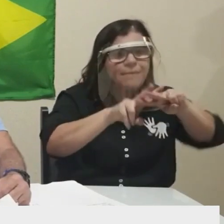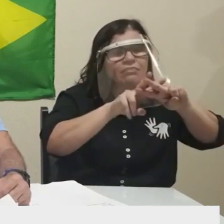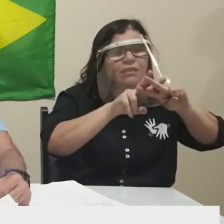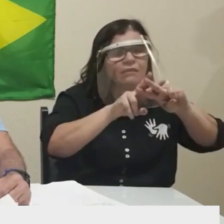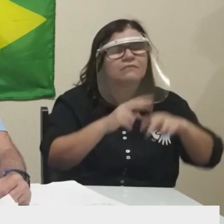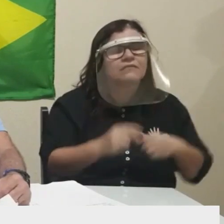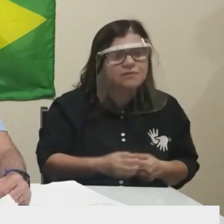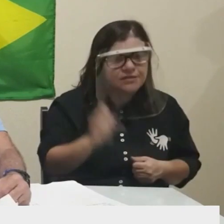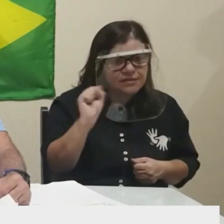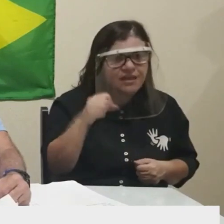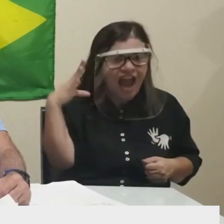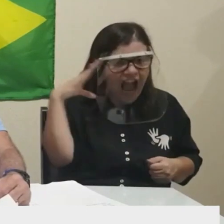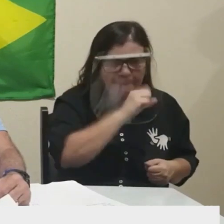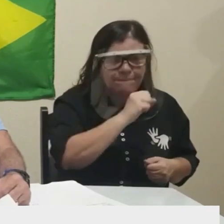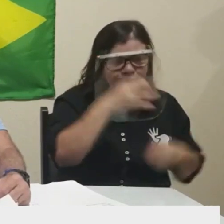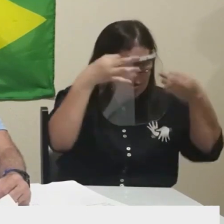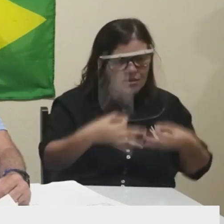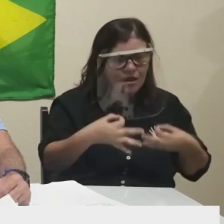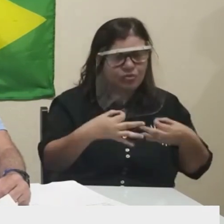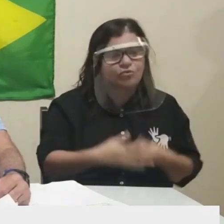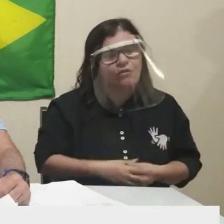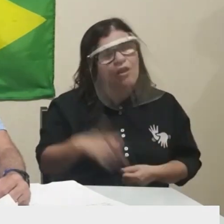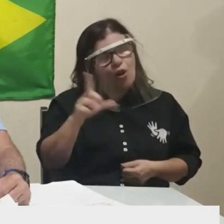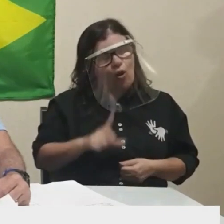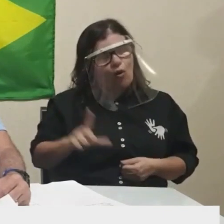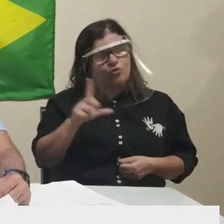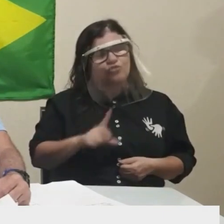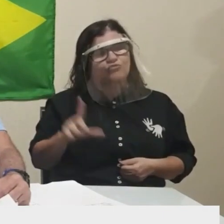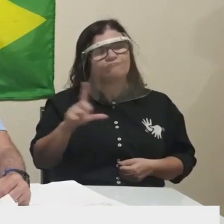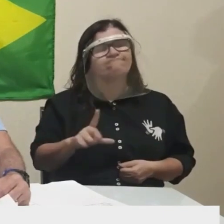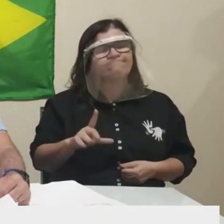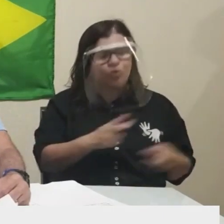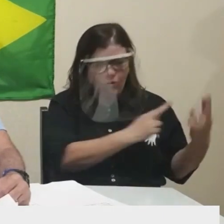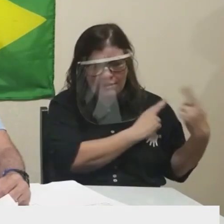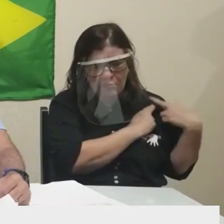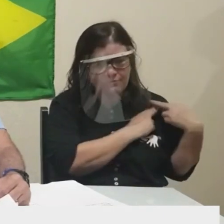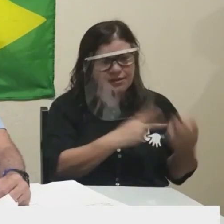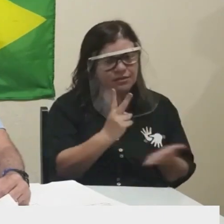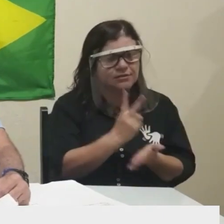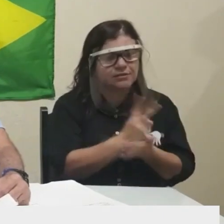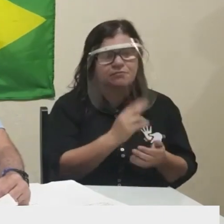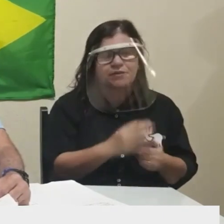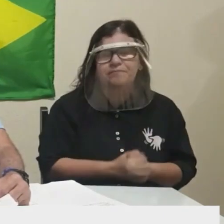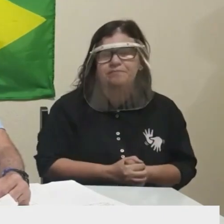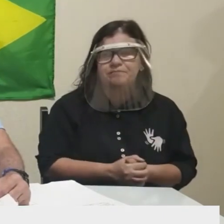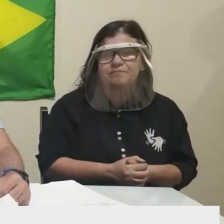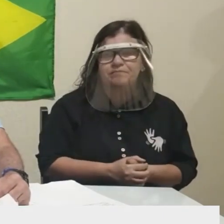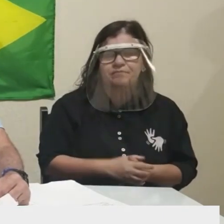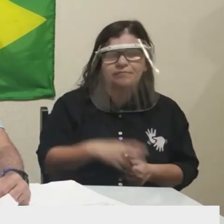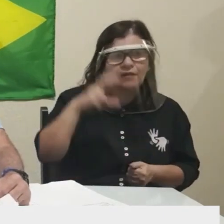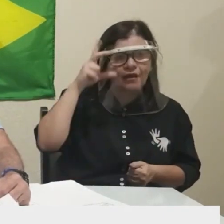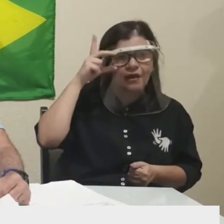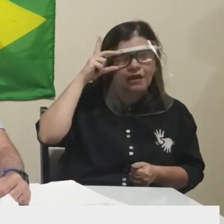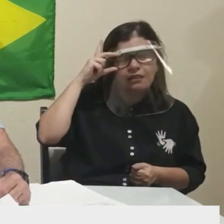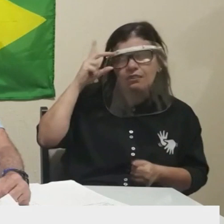e da forma mais rápida e séria possível. Lógico, fazendo isso com toda a responsabilidade. André, combate à